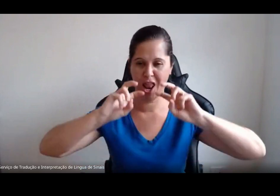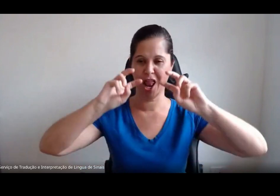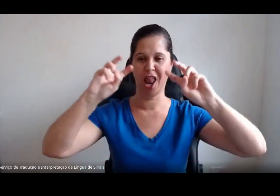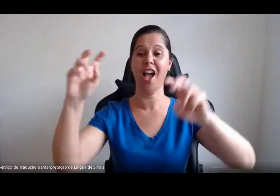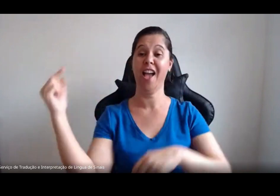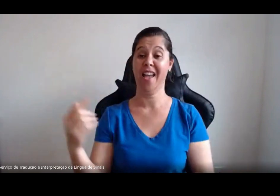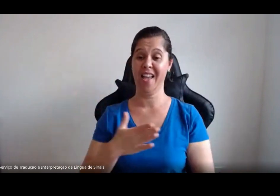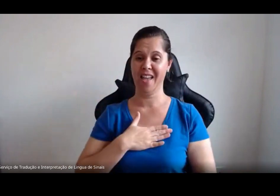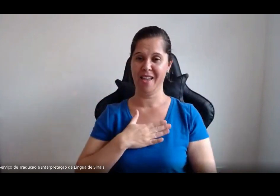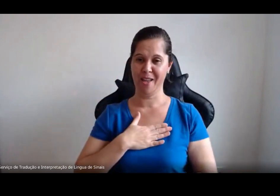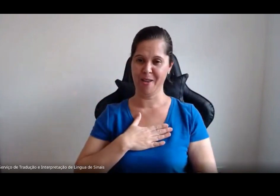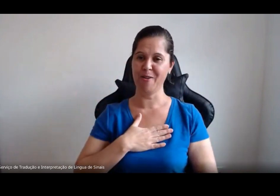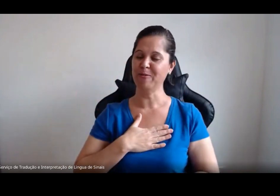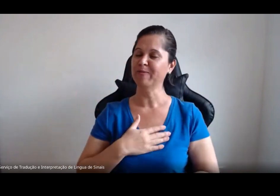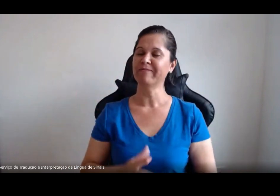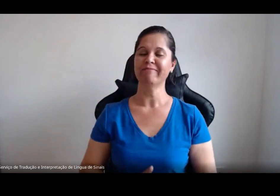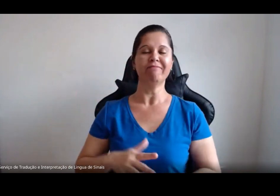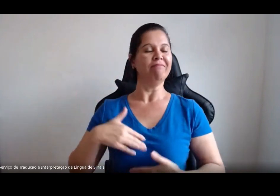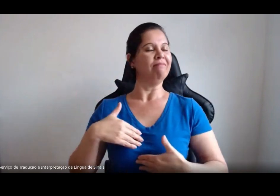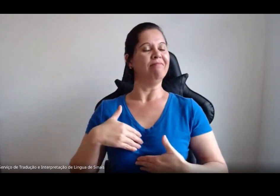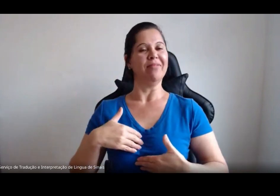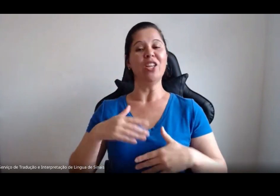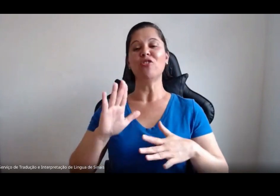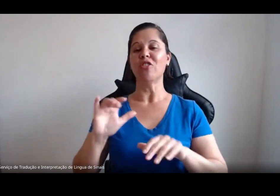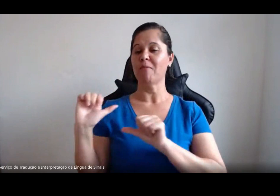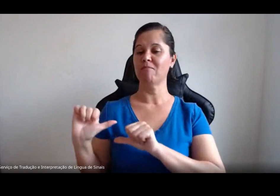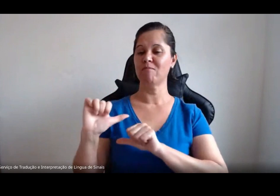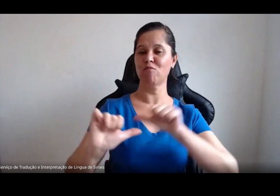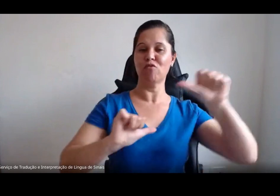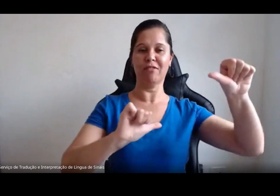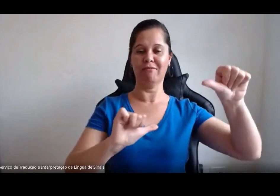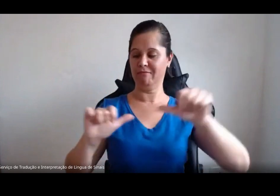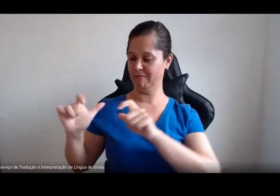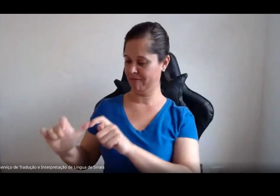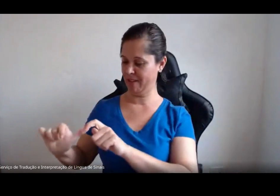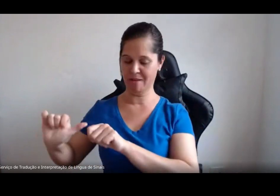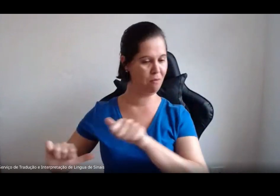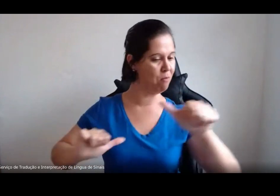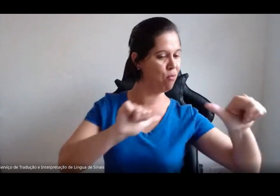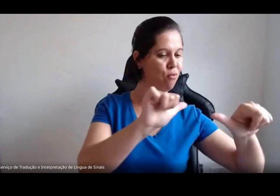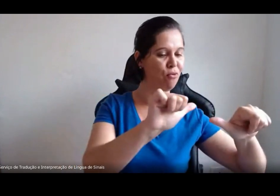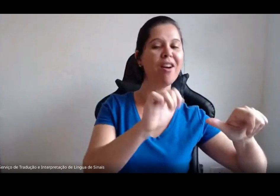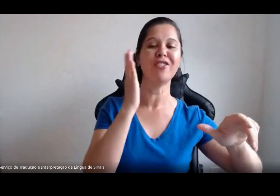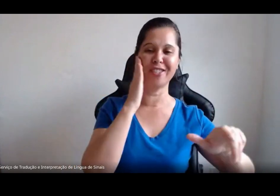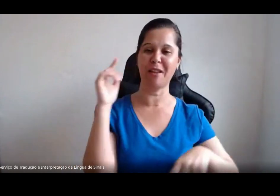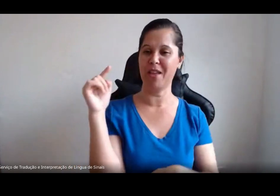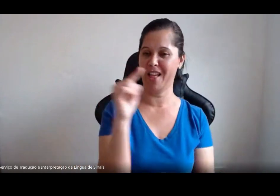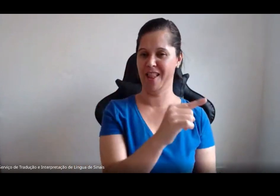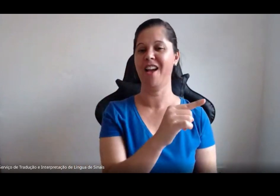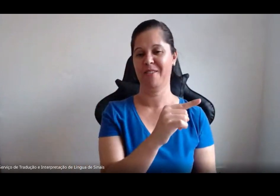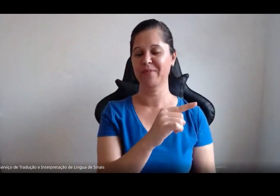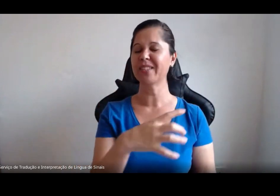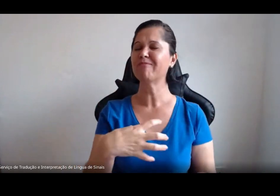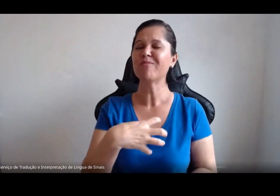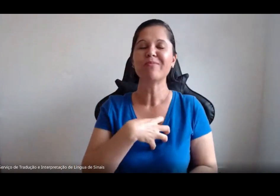orgulho que ali estava eu, mais do que nunca transclasse. Eu era e não era daquele lugar. Eu sabia e não